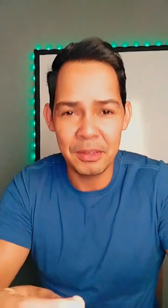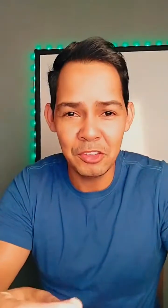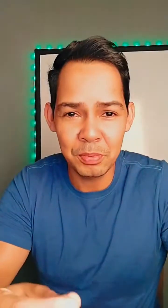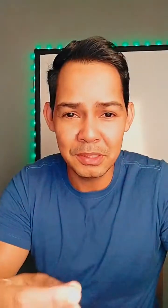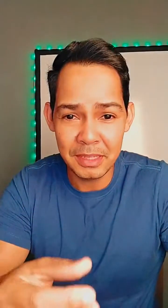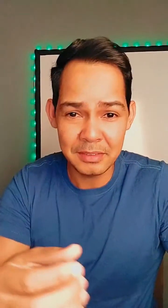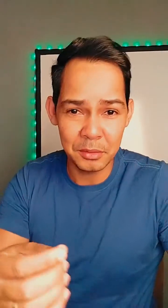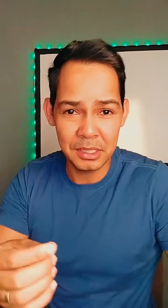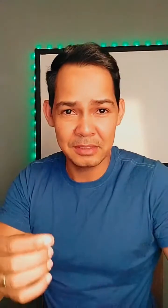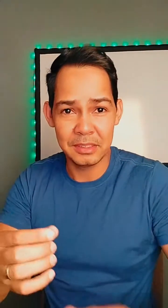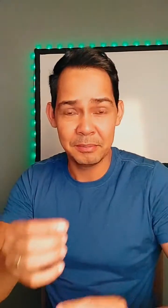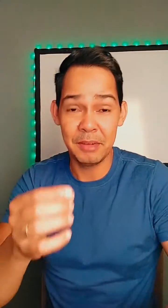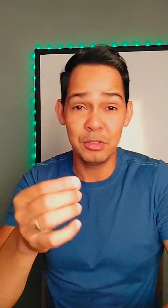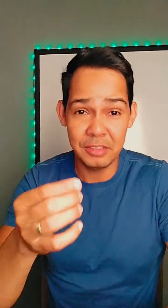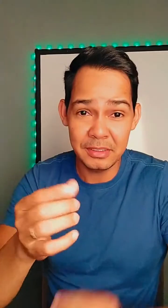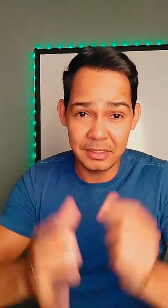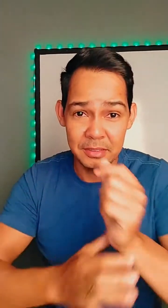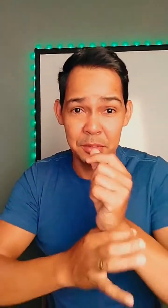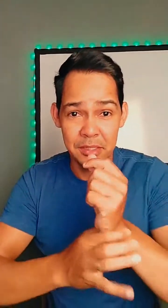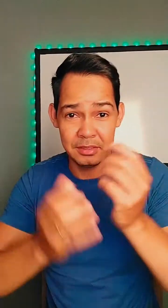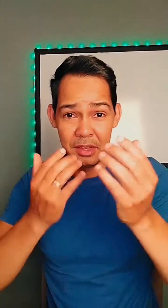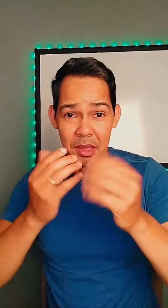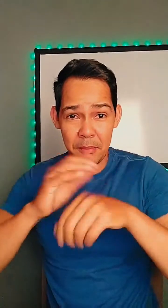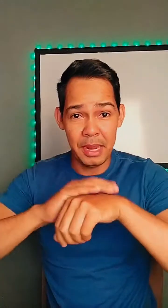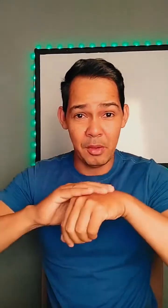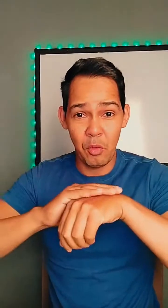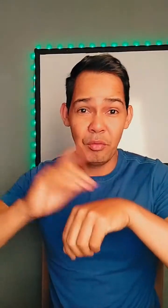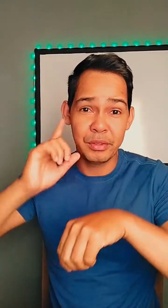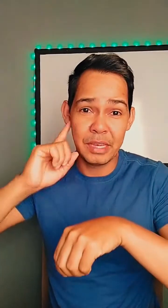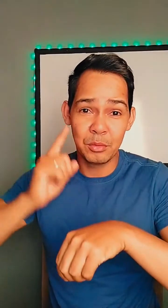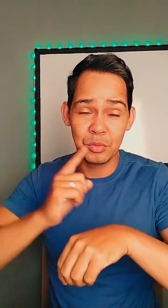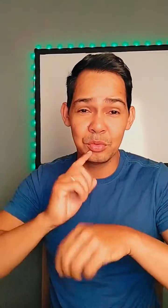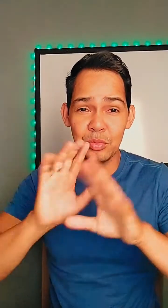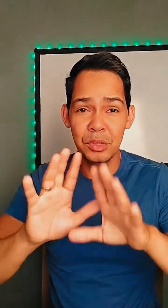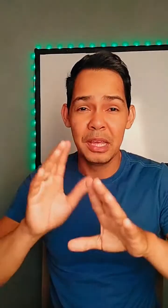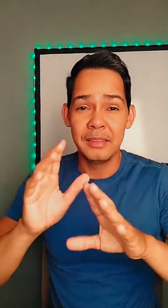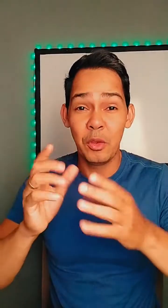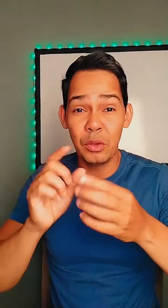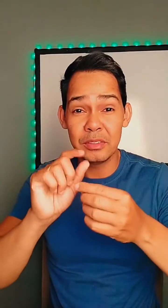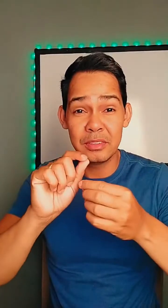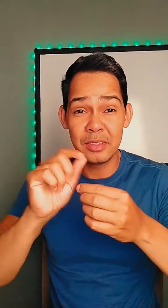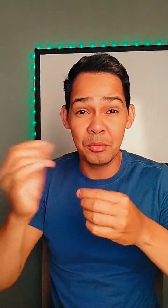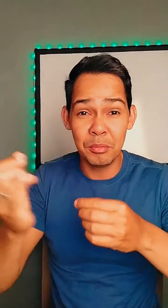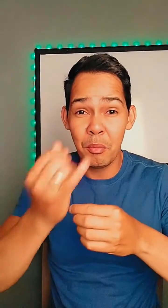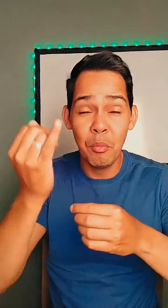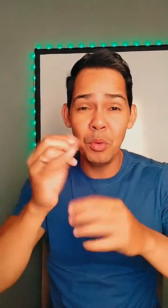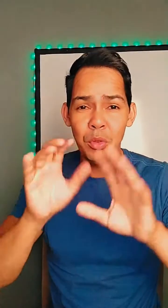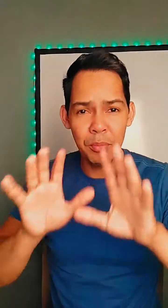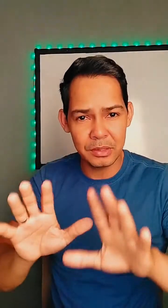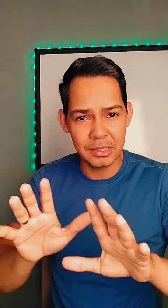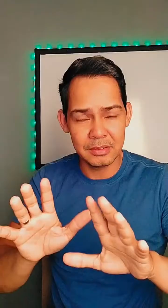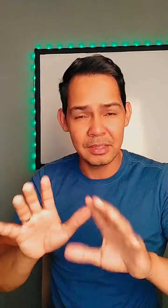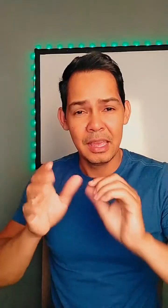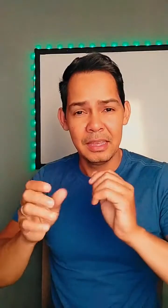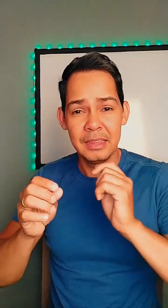poder ter segurança, para você ter segurança para conversar com o surdo, tem coisas que são muito importantes, que tem a